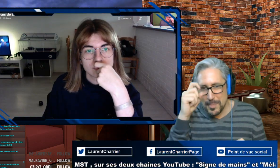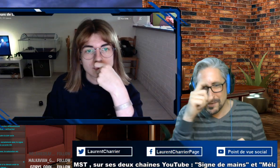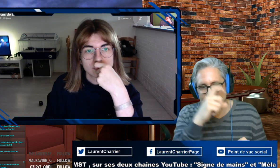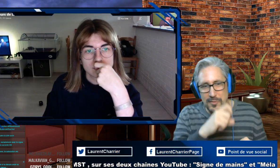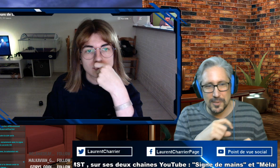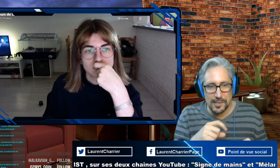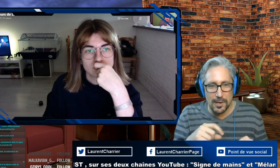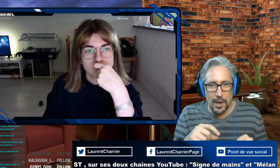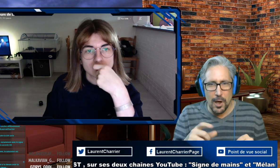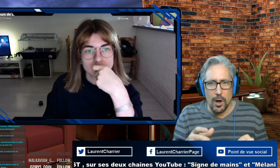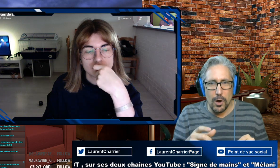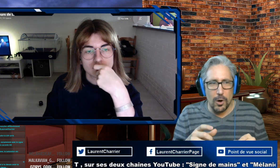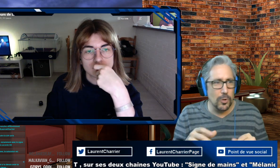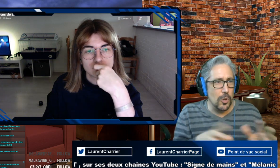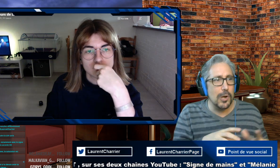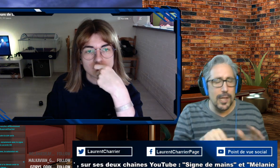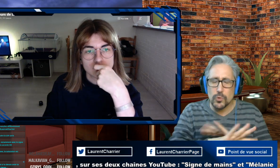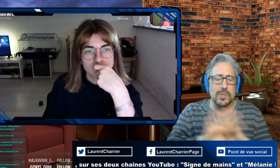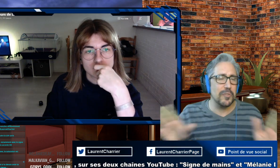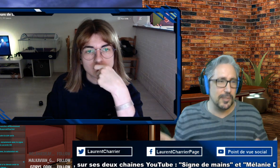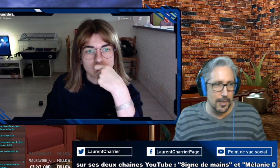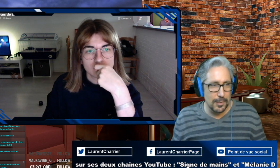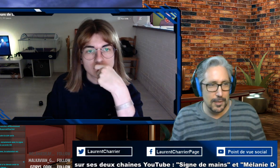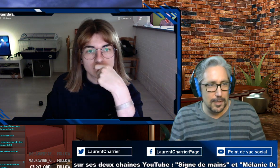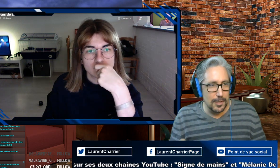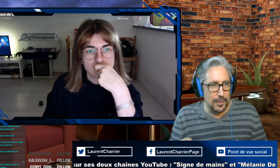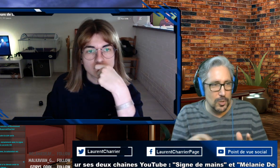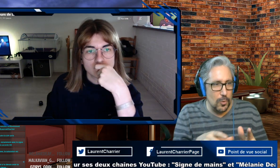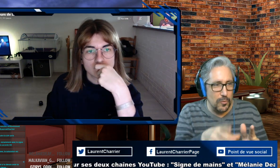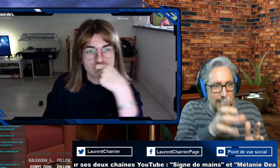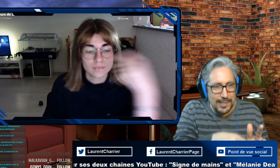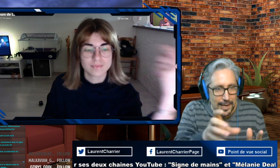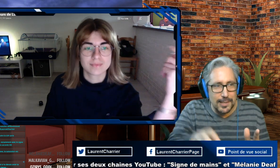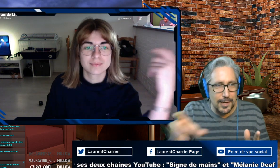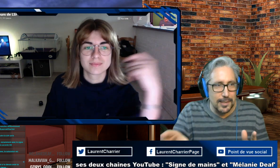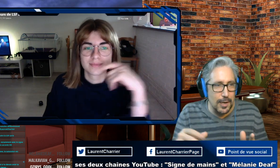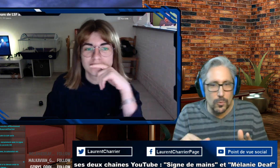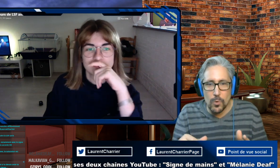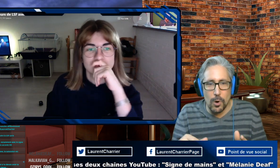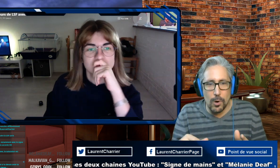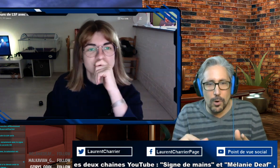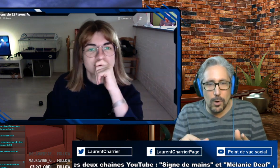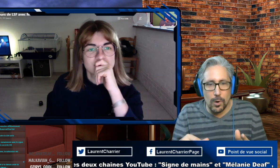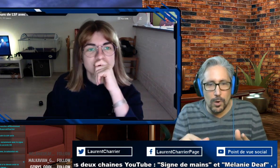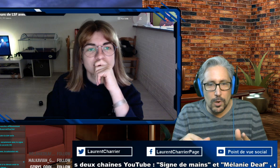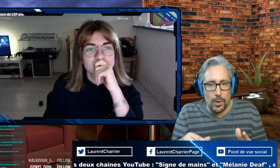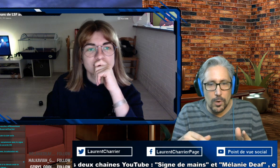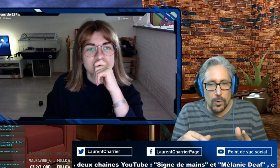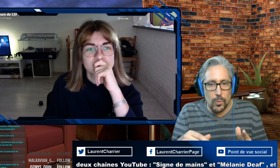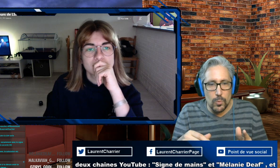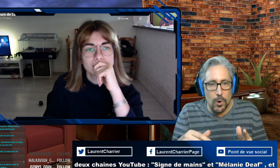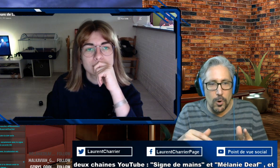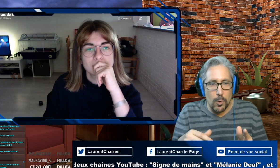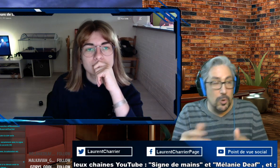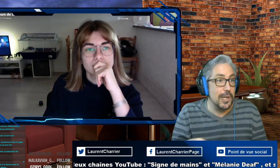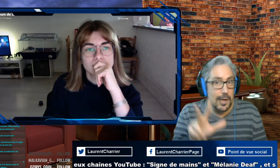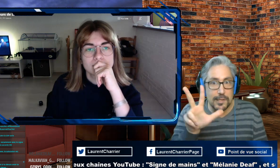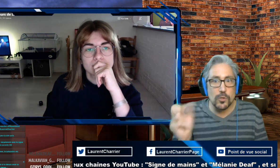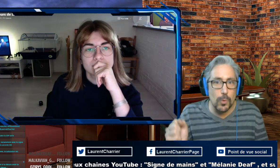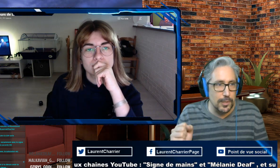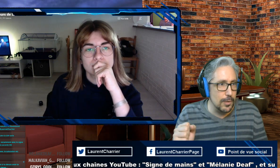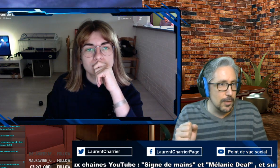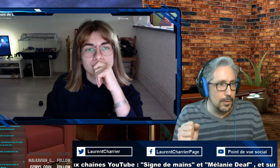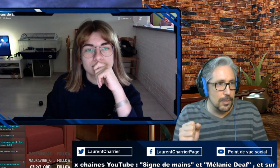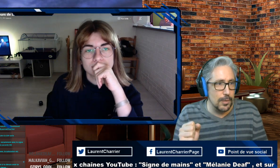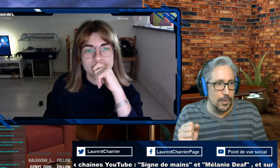la grammaire c'est difficile. En anglais, tout est facile. Genre on fait tac, tac, tac, ou en mandarin